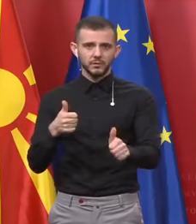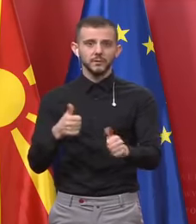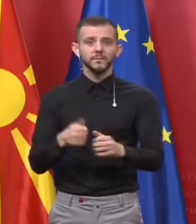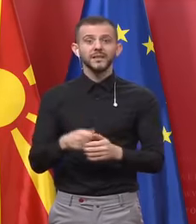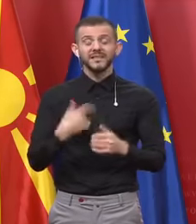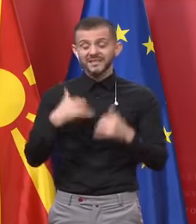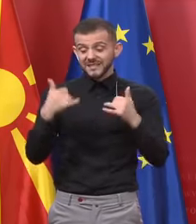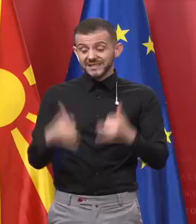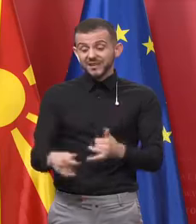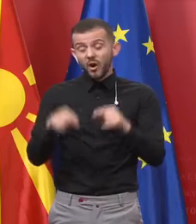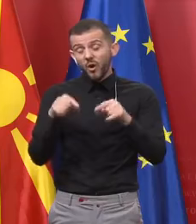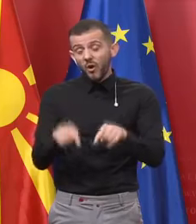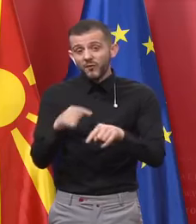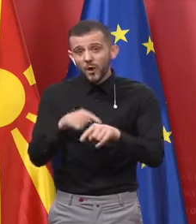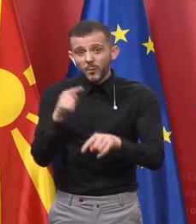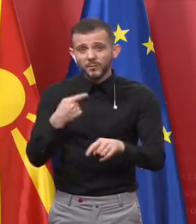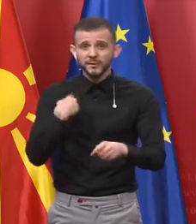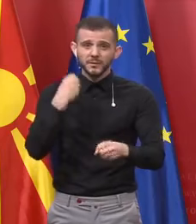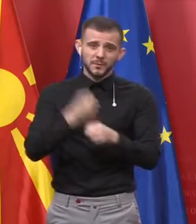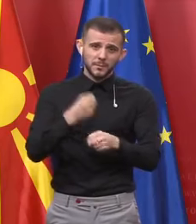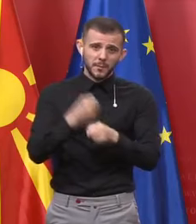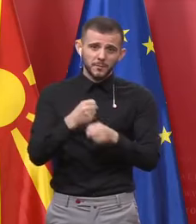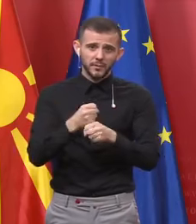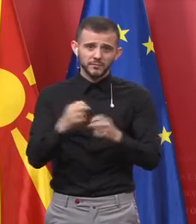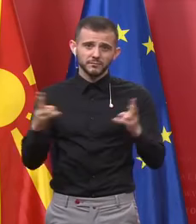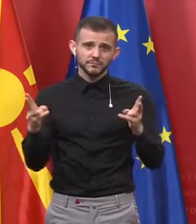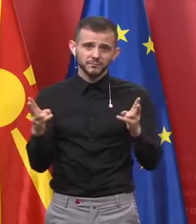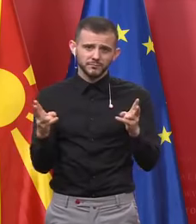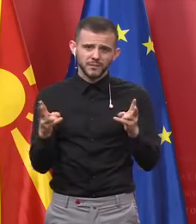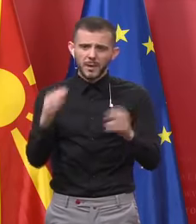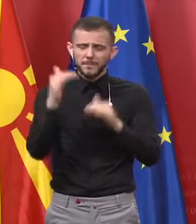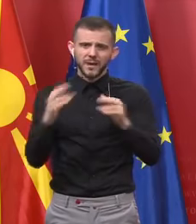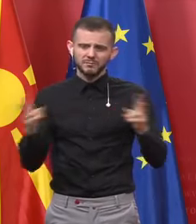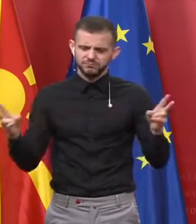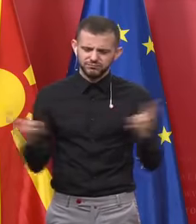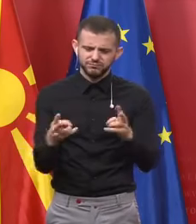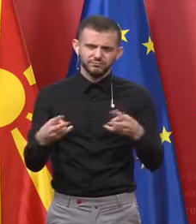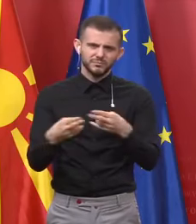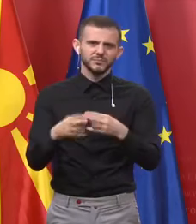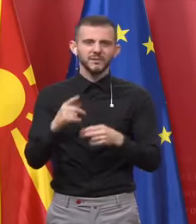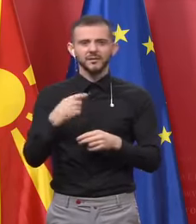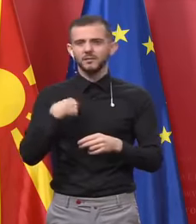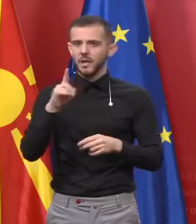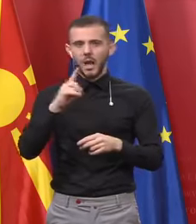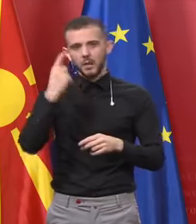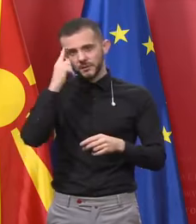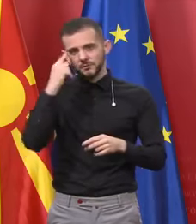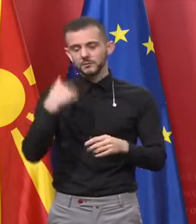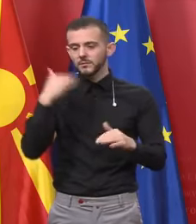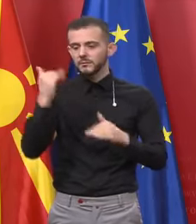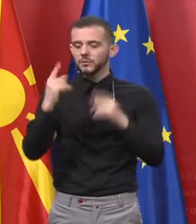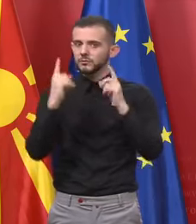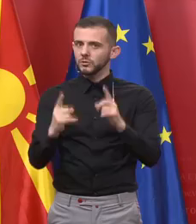за намалување на рестриктивните мерки не размислуваме, односно не размислуваме да